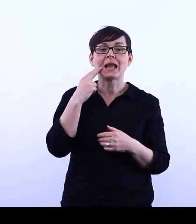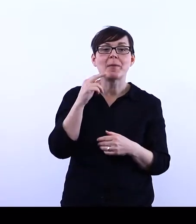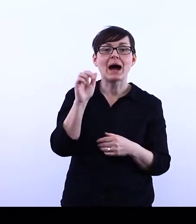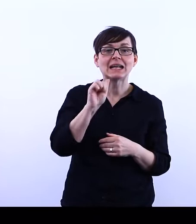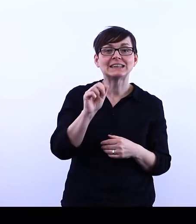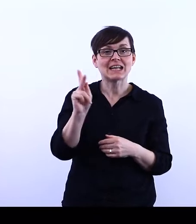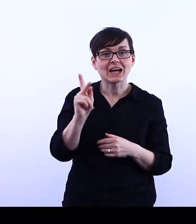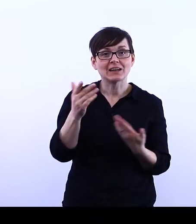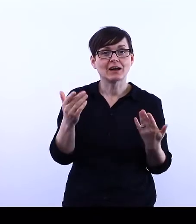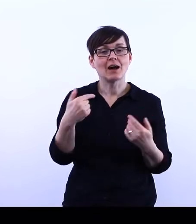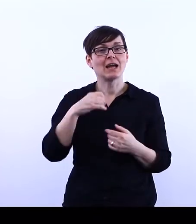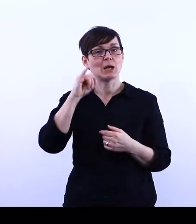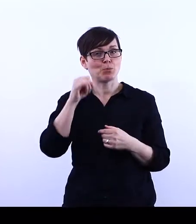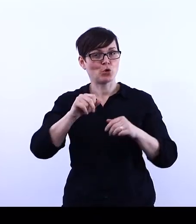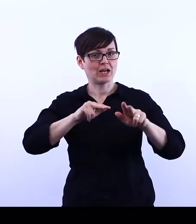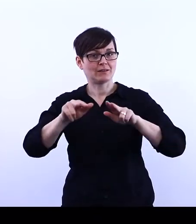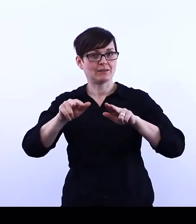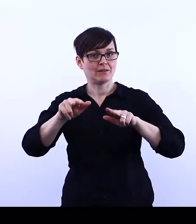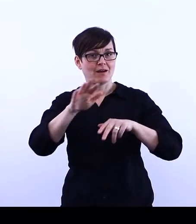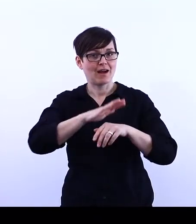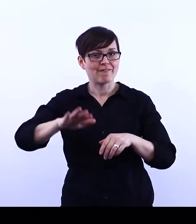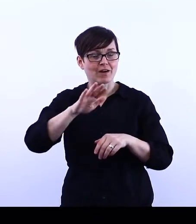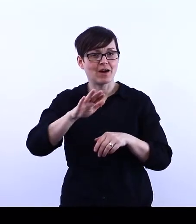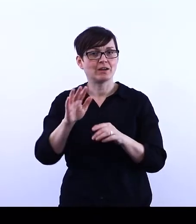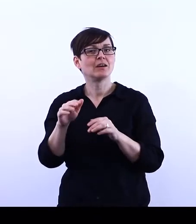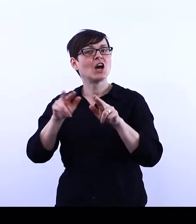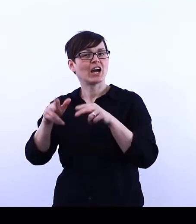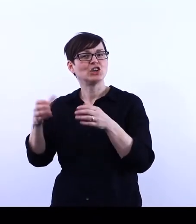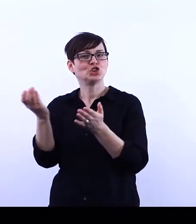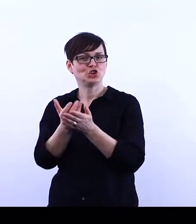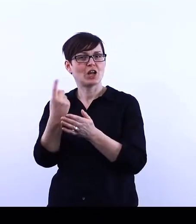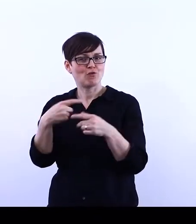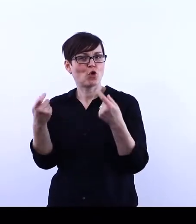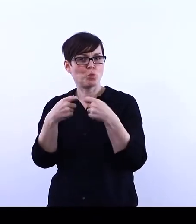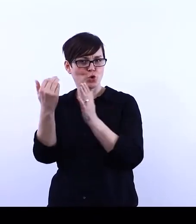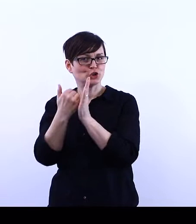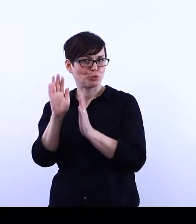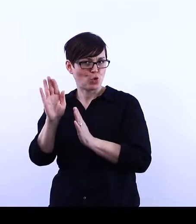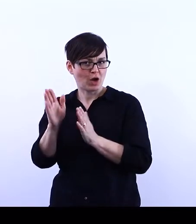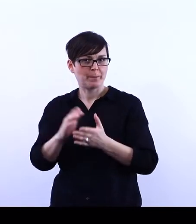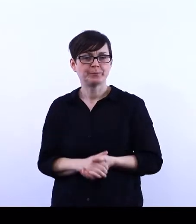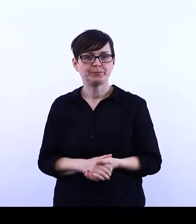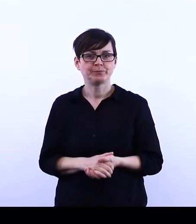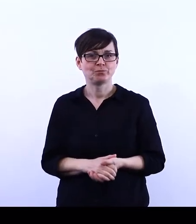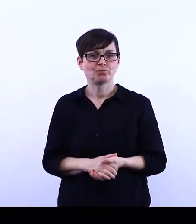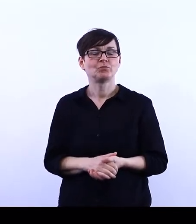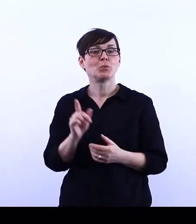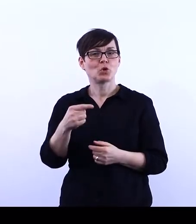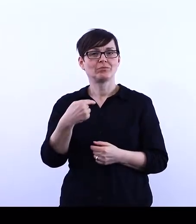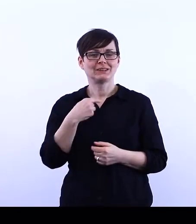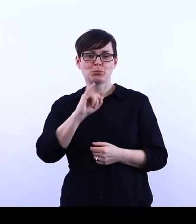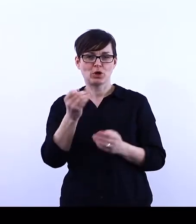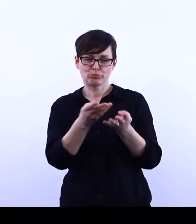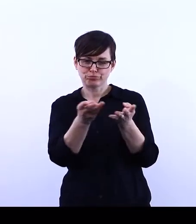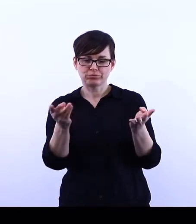Projektreferent eben in der Regiestelle des Bundesprogramms und insofern in der Betreuung der Projekte,